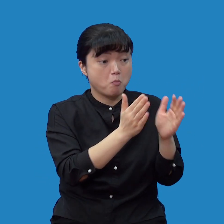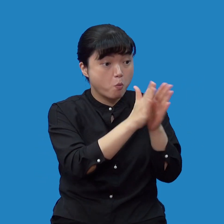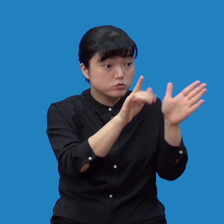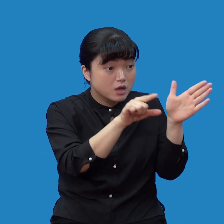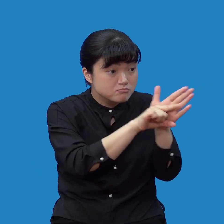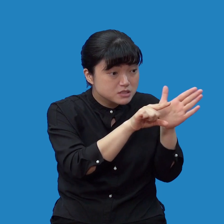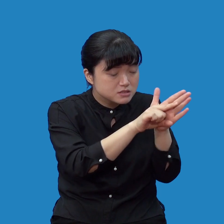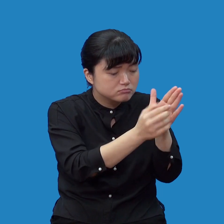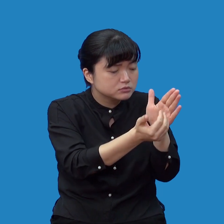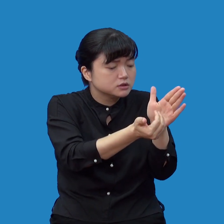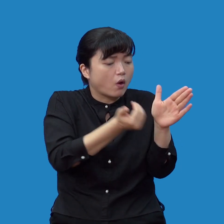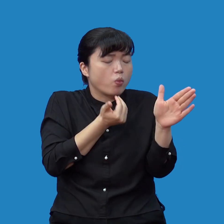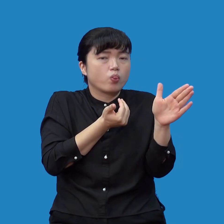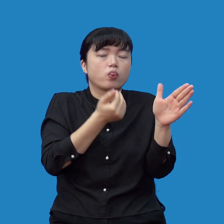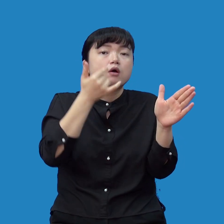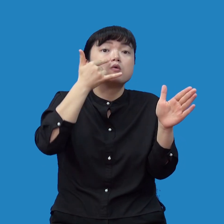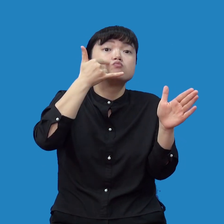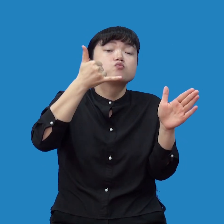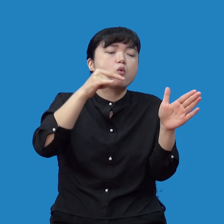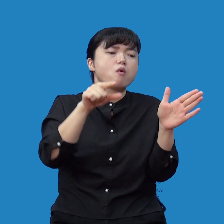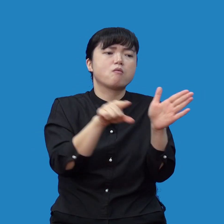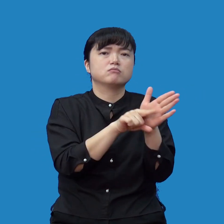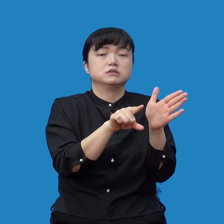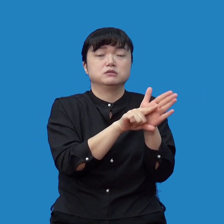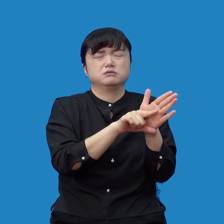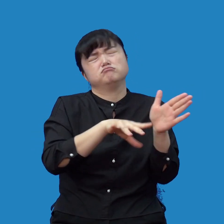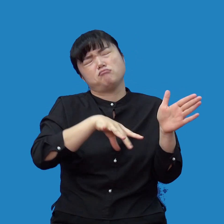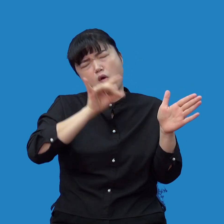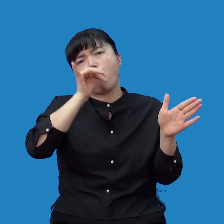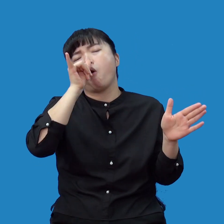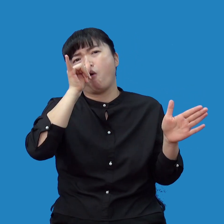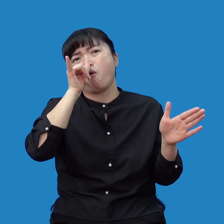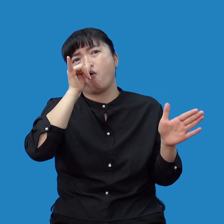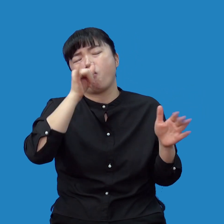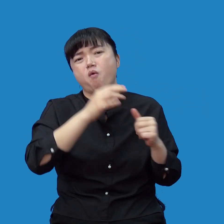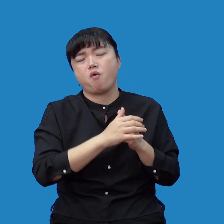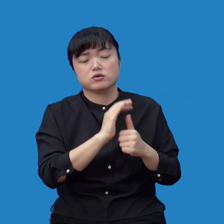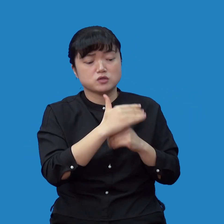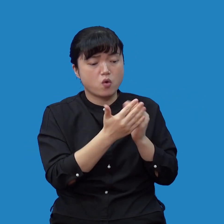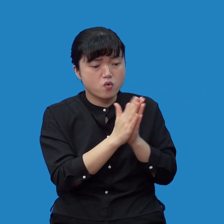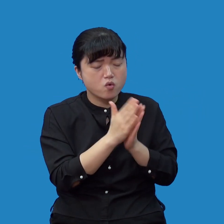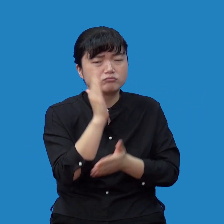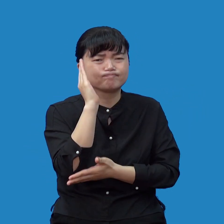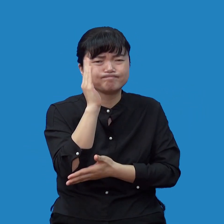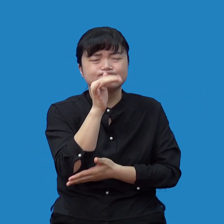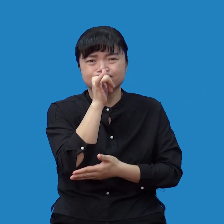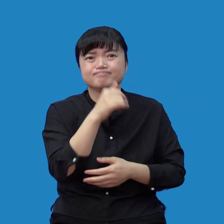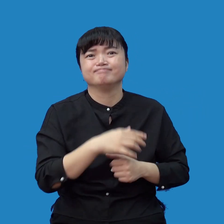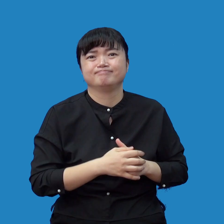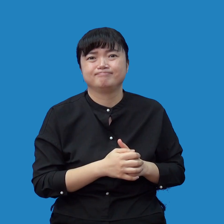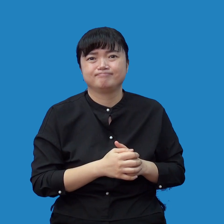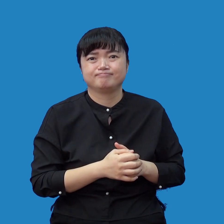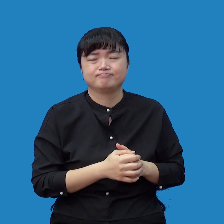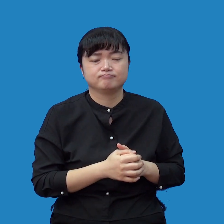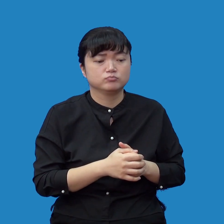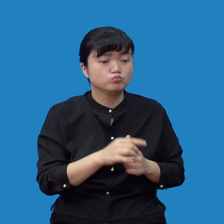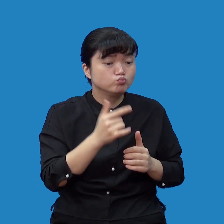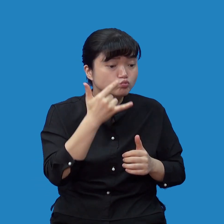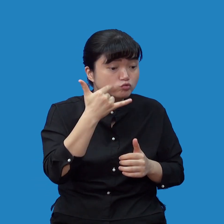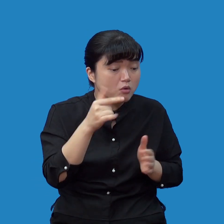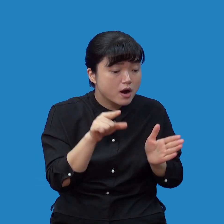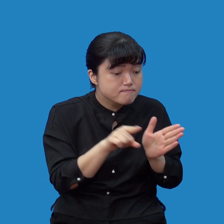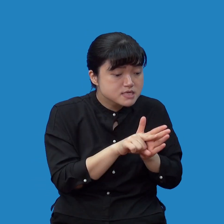믿음 이전에 그 부모의 믿음이 먼저 있었다고 오늘 성경이 이야기합니다. 그 부모